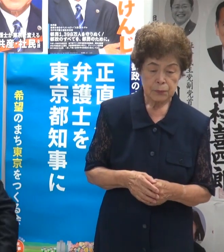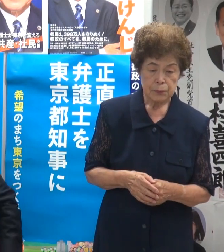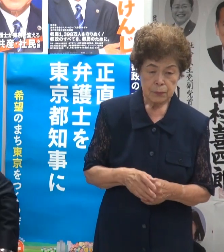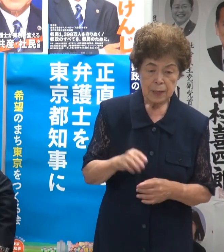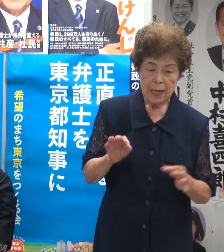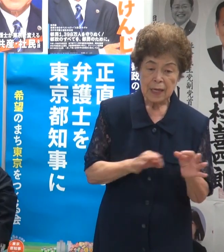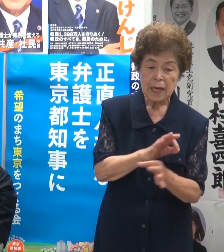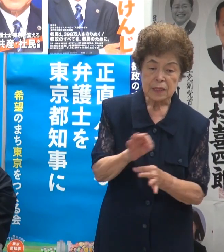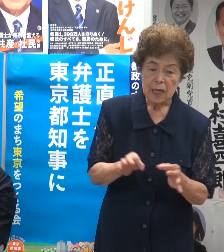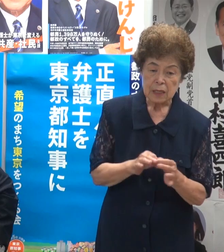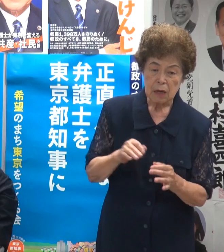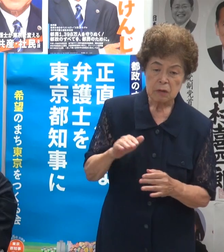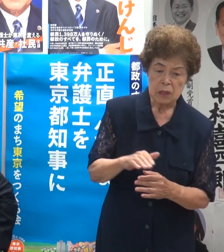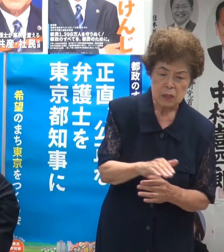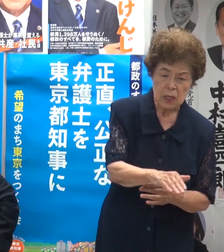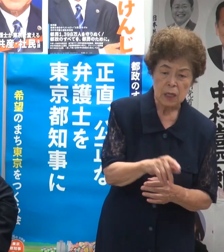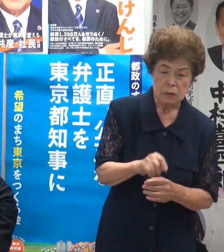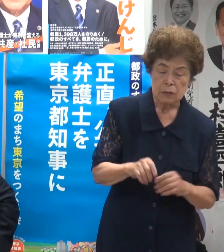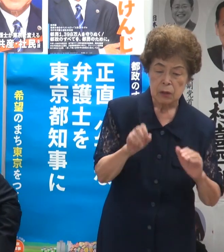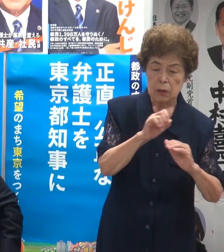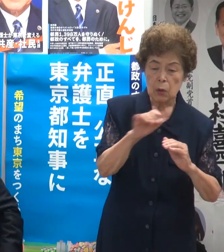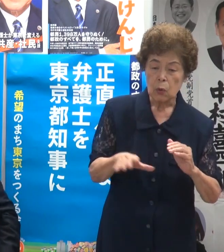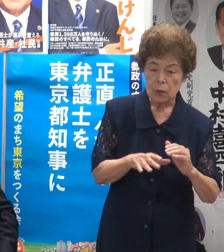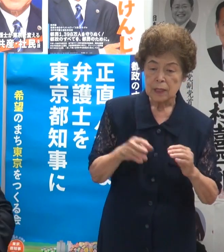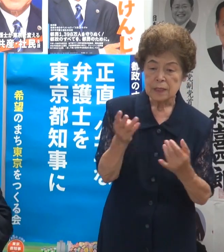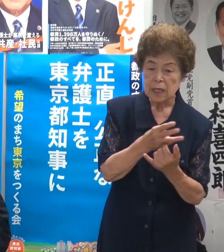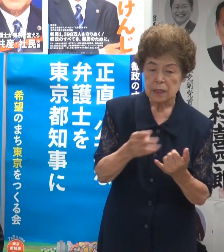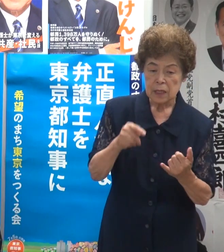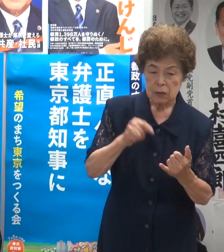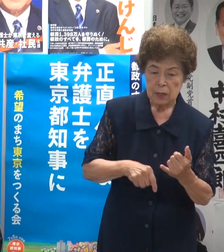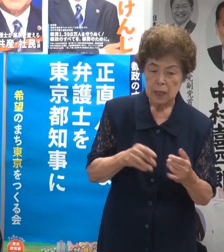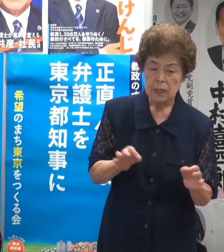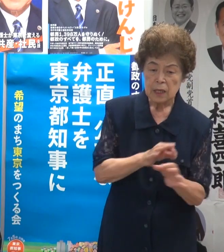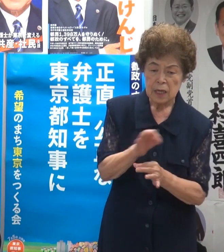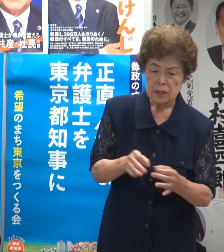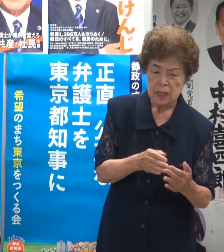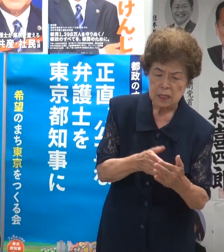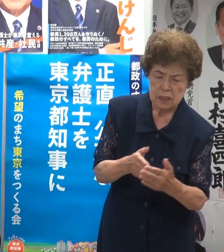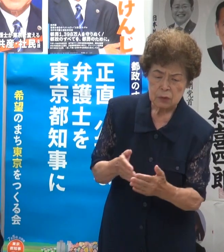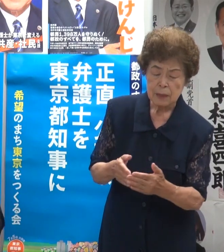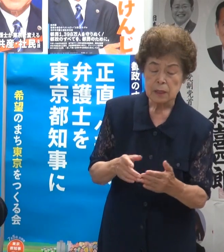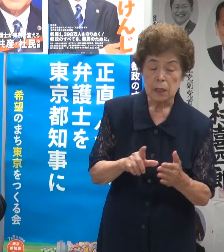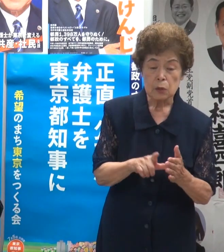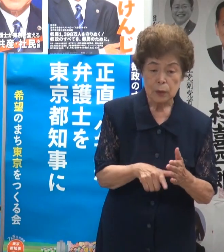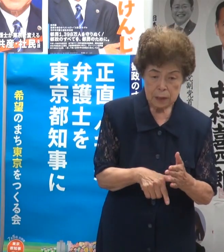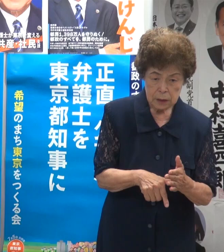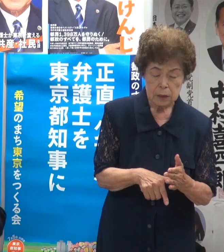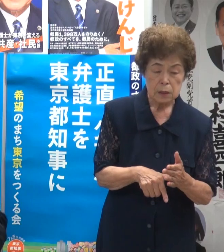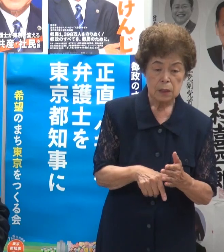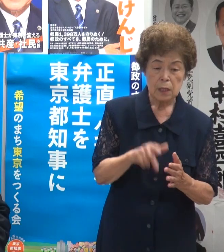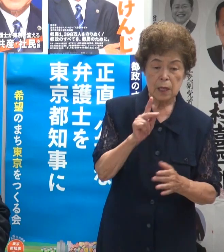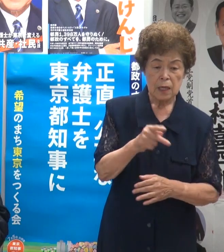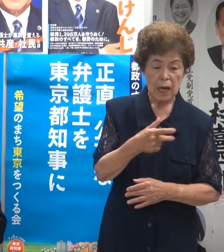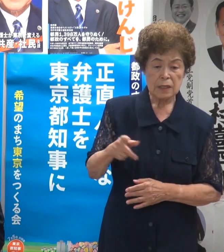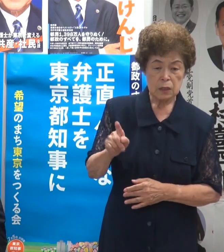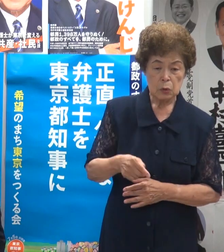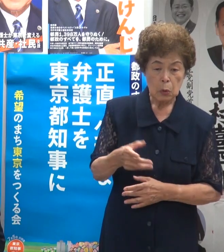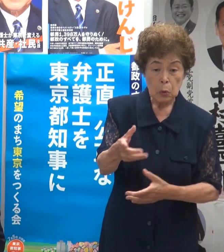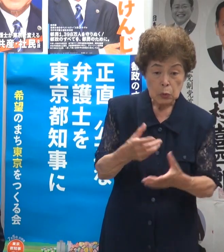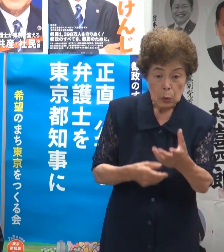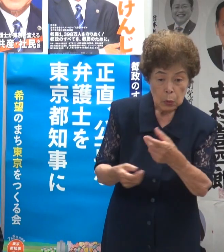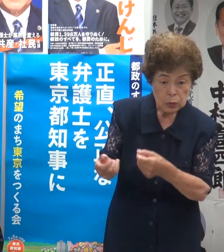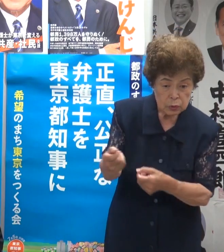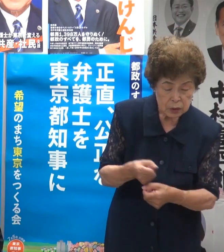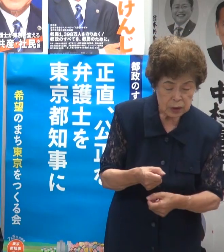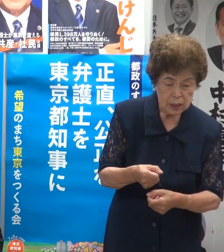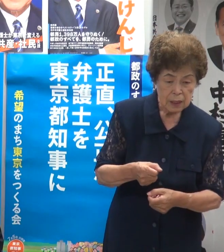経済が沈滞化するな、コロナ災害の中でね、経済が行き詰まった時にもともとカジノ導入でそ